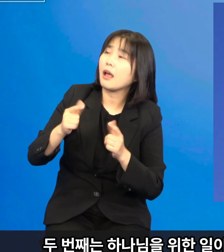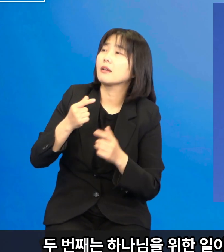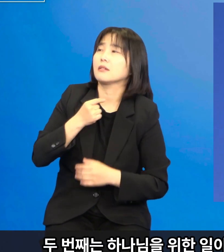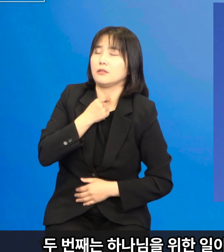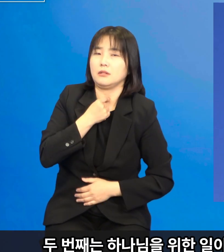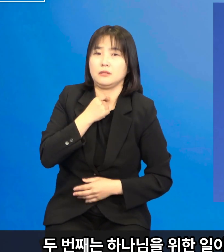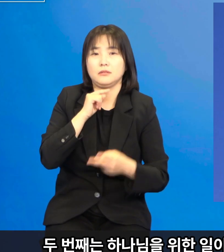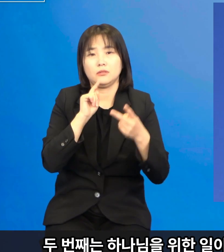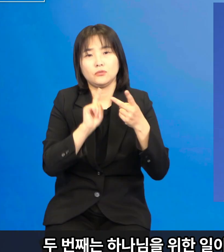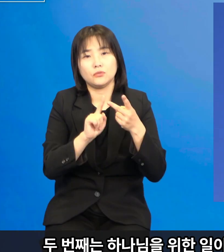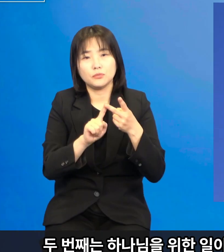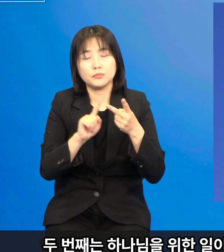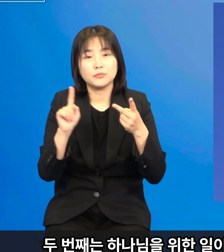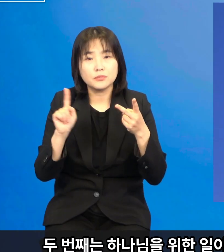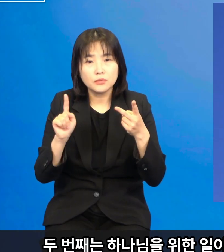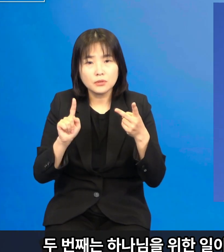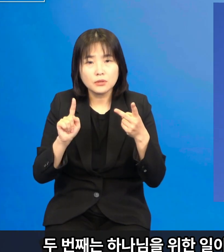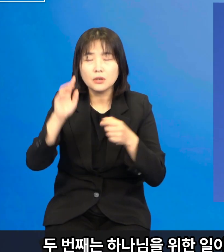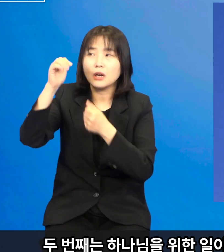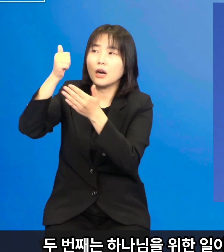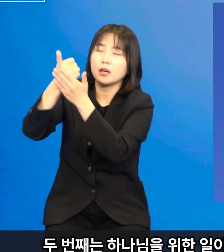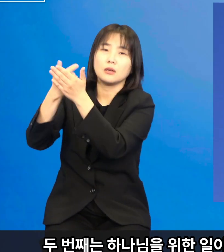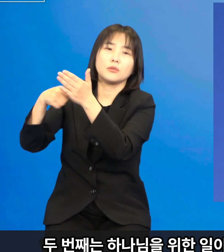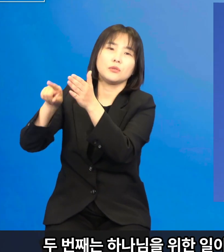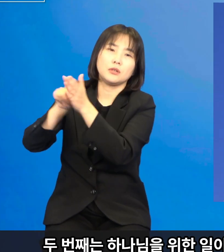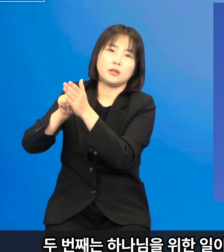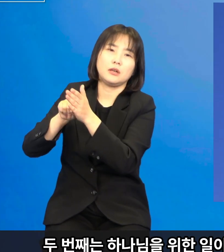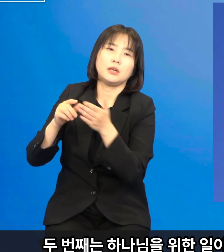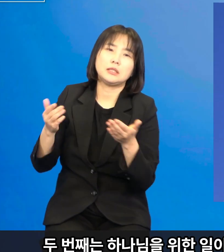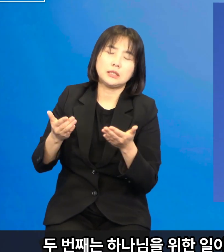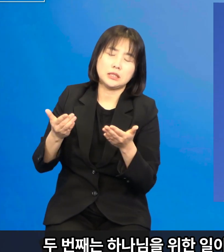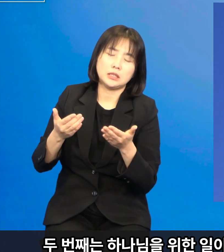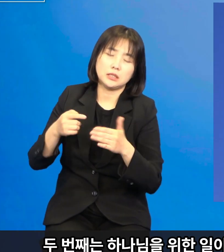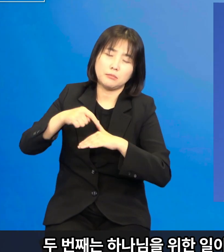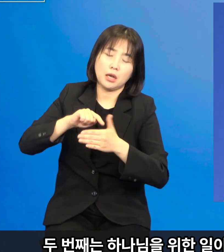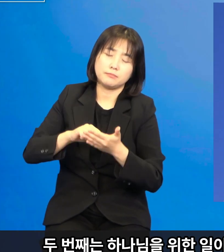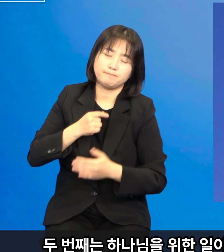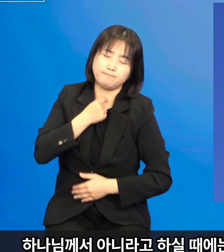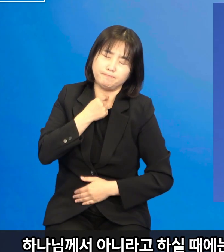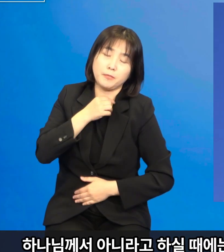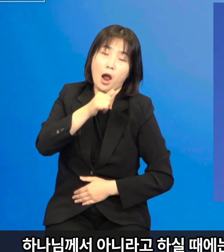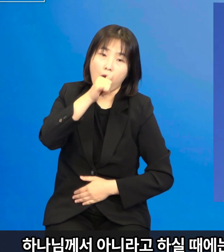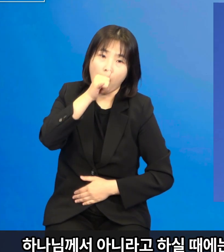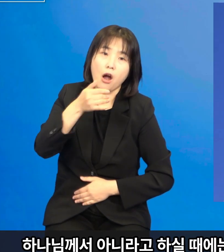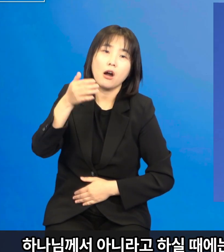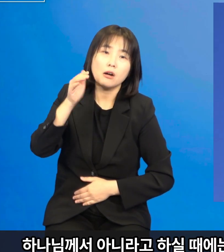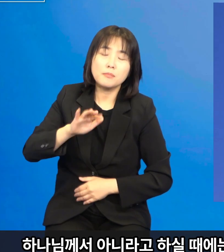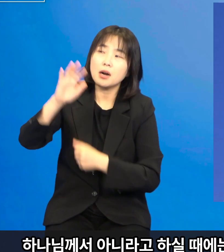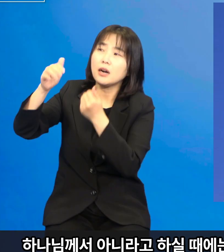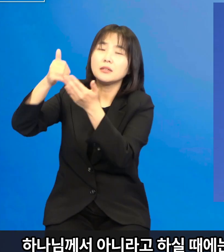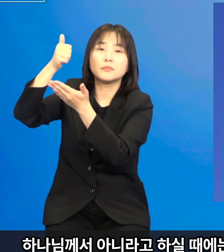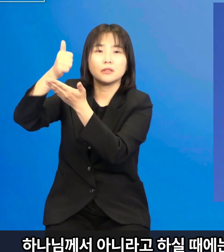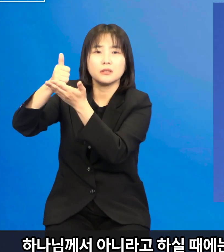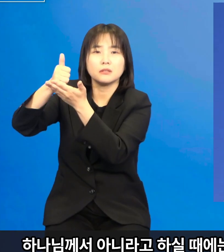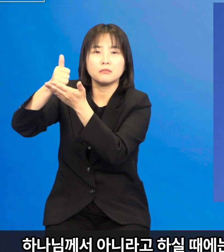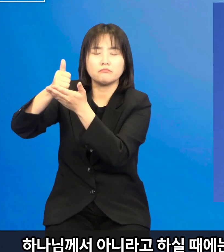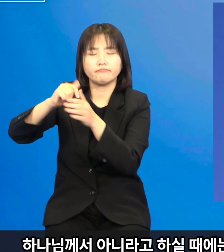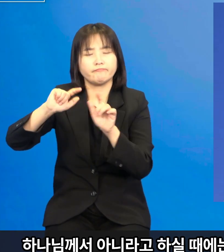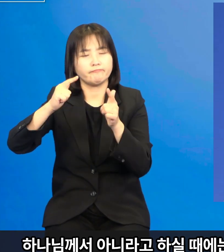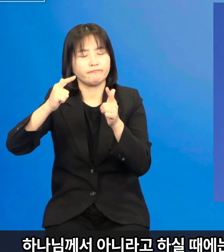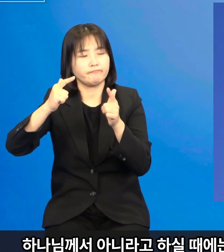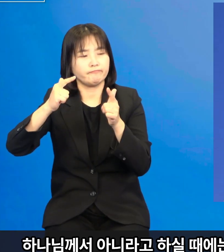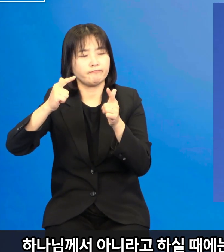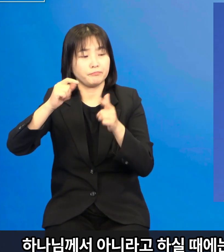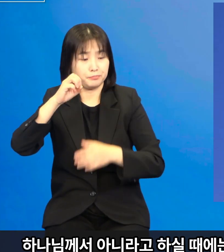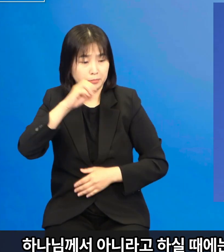두 번째는 하나님을 위한 일이 마음에 소원이 있을다 할지라도 하나님께서 아니라고 하실